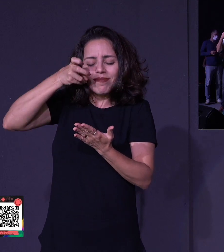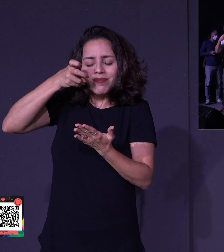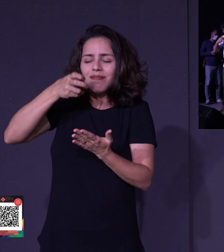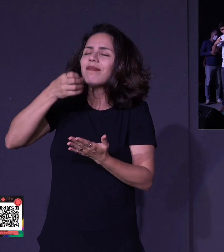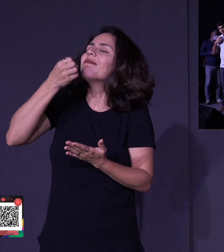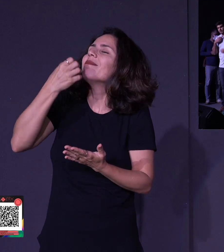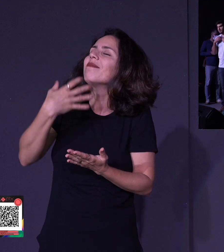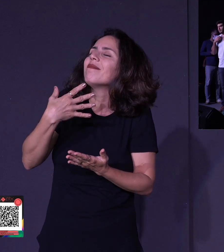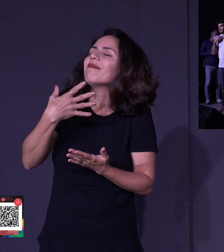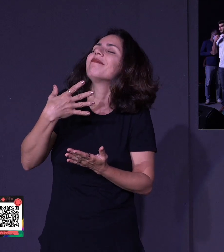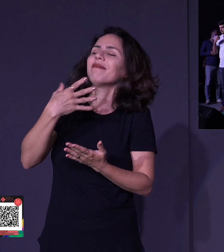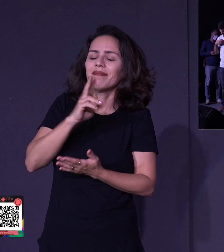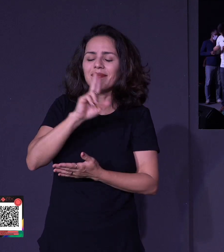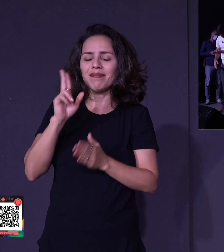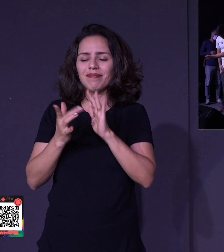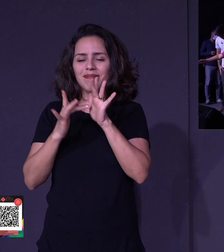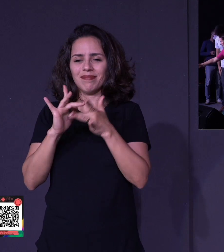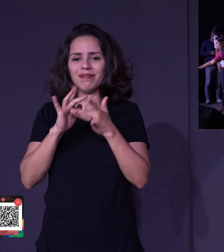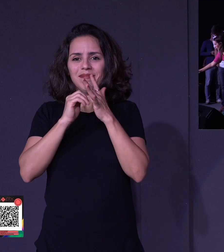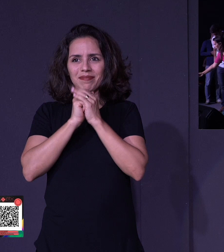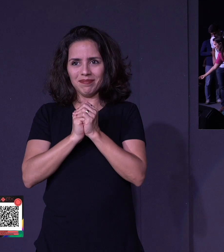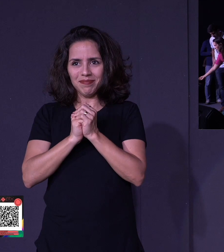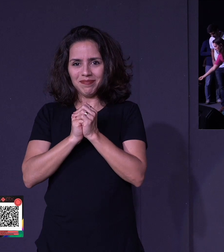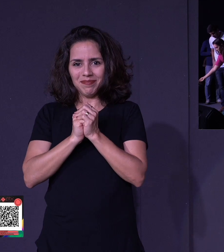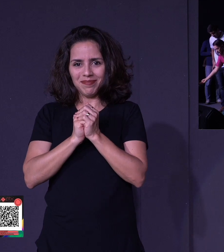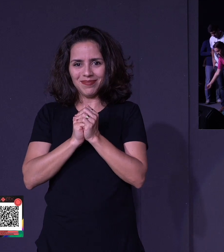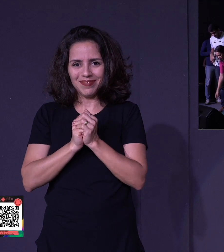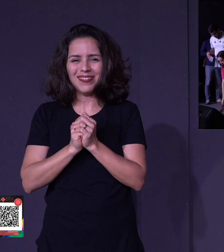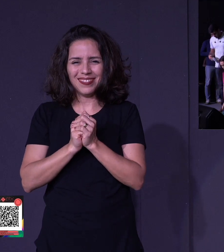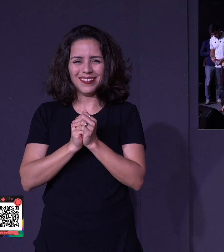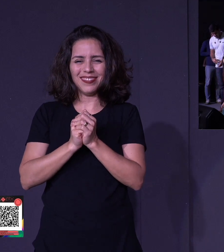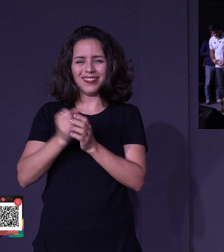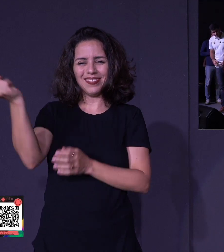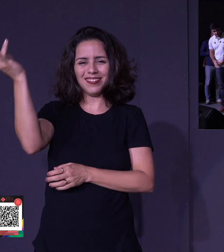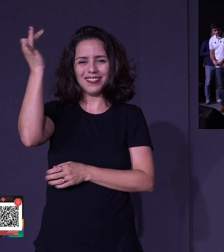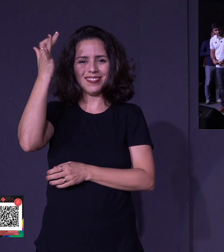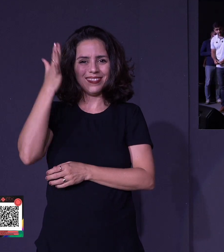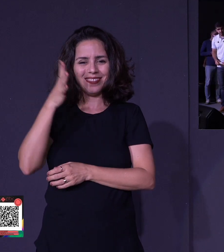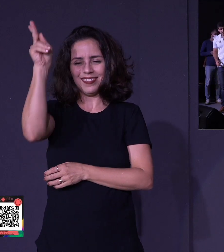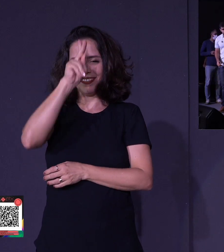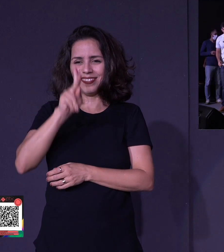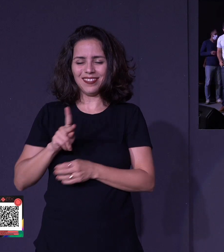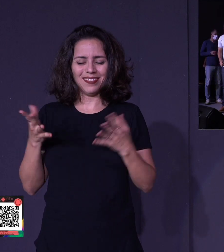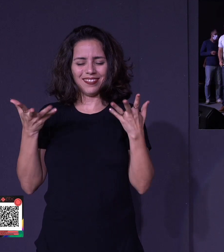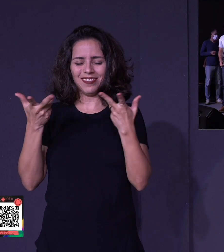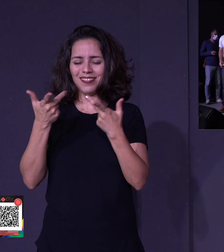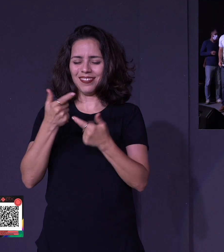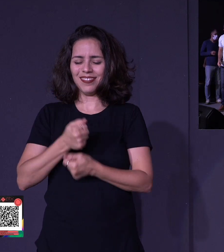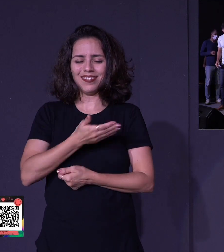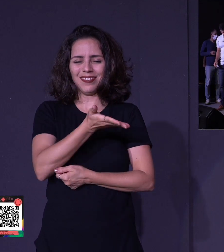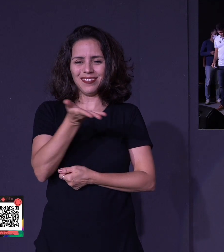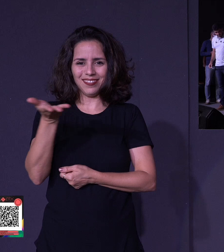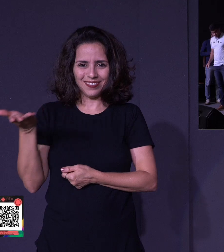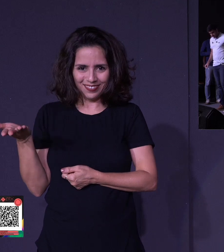bondade, em nome de Jesus. Diga amém. Que a maravilhosa graça e paz do Senhor seja com a amada igreja, com todos